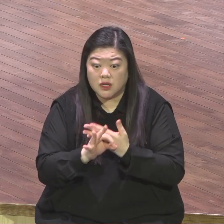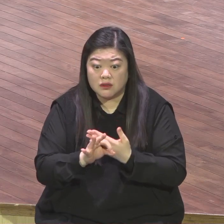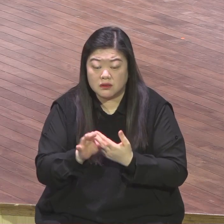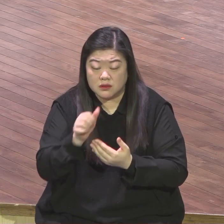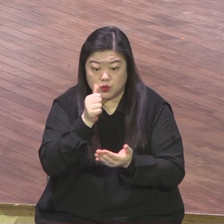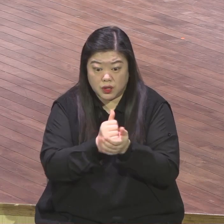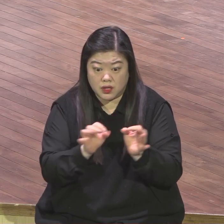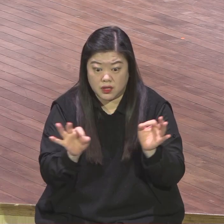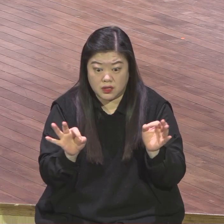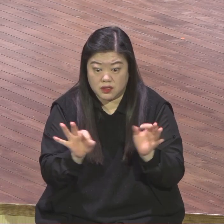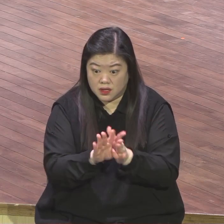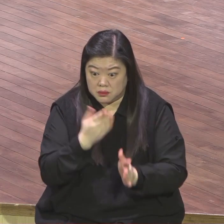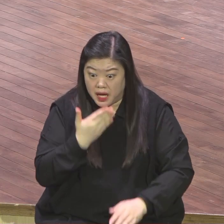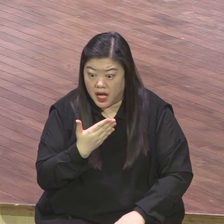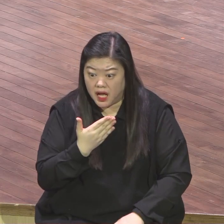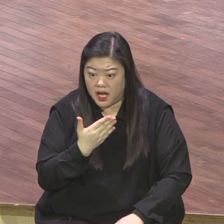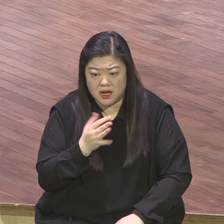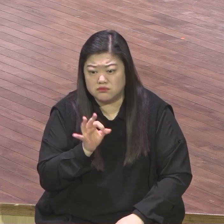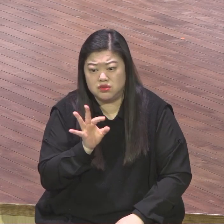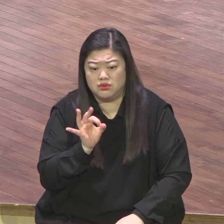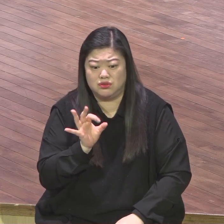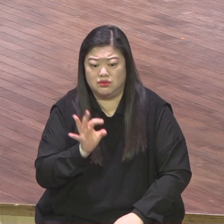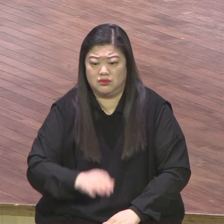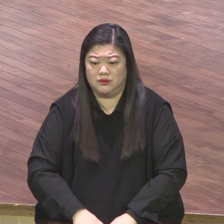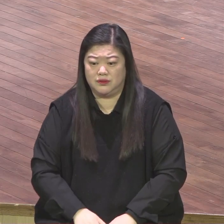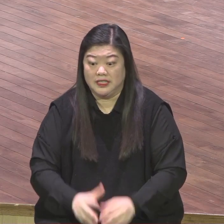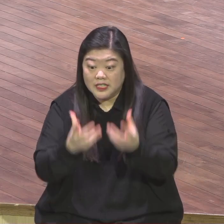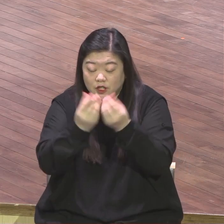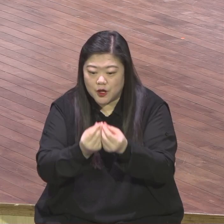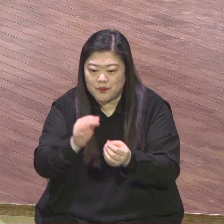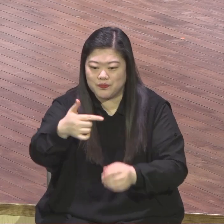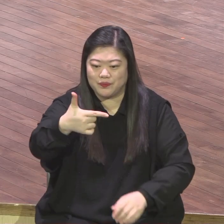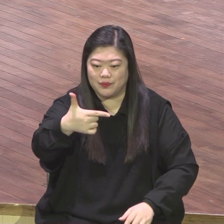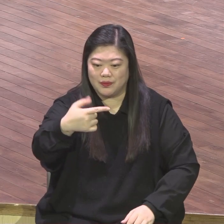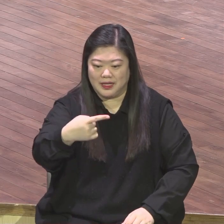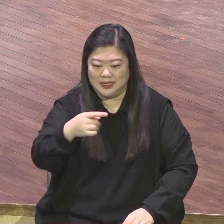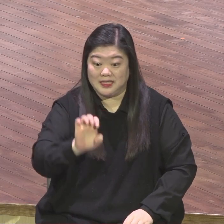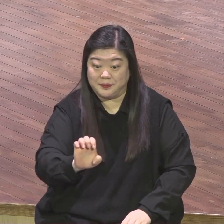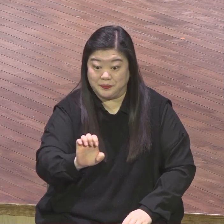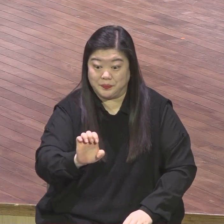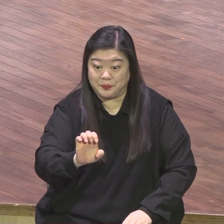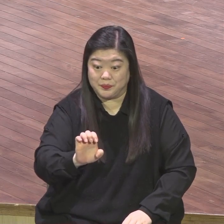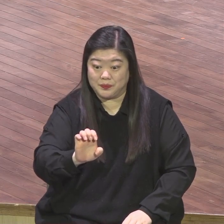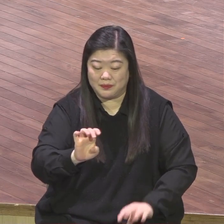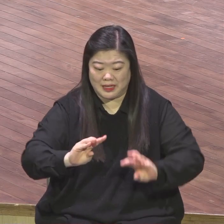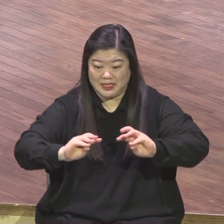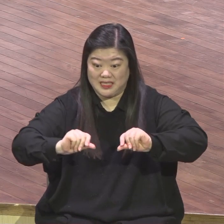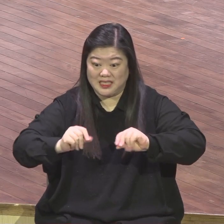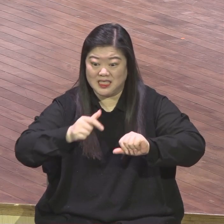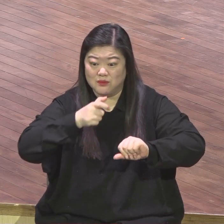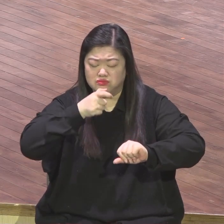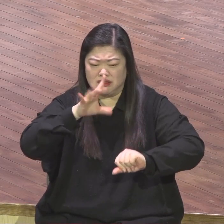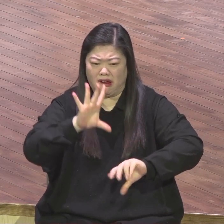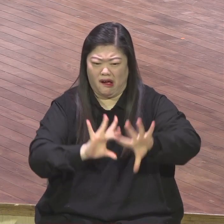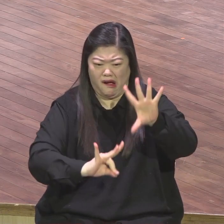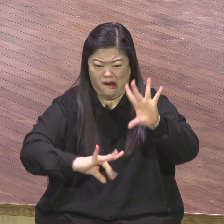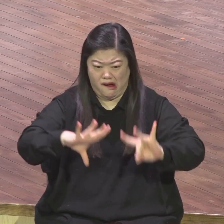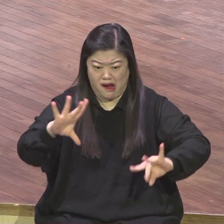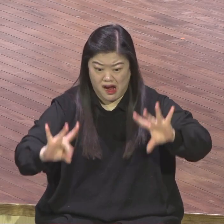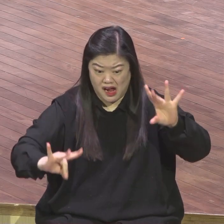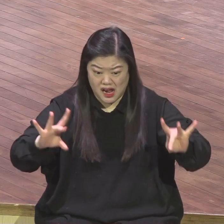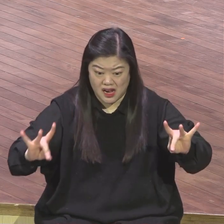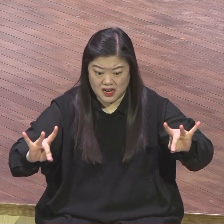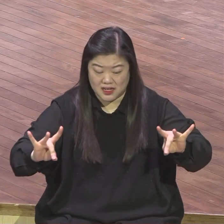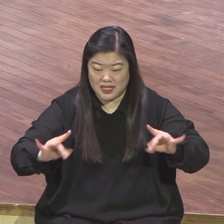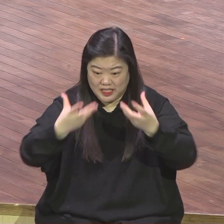늪에 빠져버리면 허우죽 끓일수록 더 깊이 들어가요. 이건 자기가 빠져나오려고 해도 안 됩니다. 어떻게